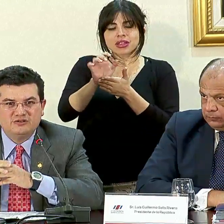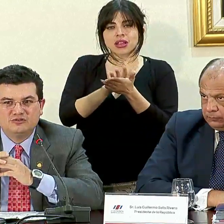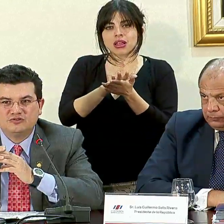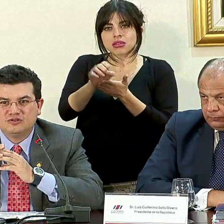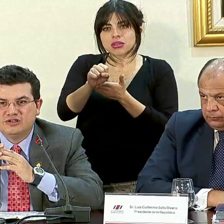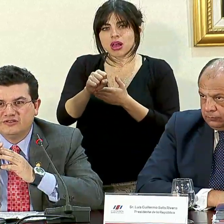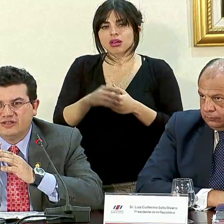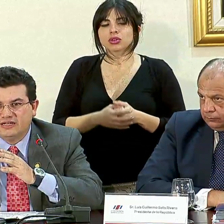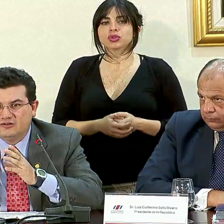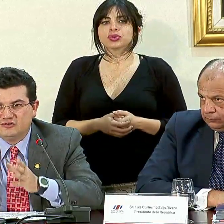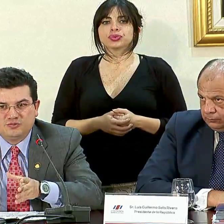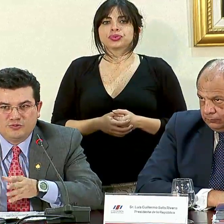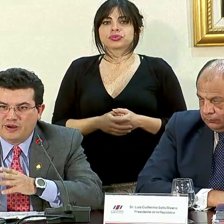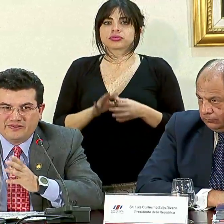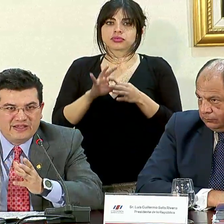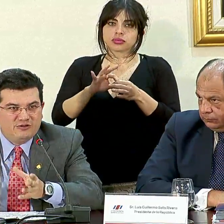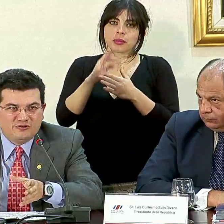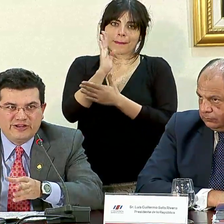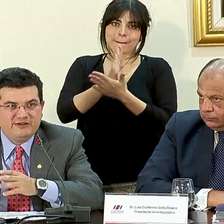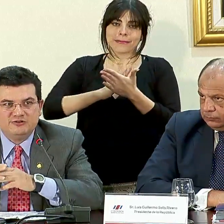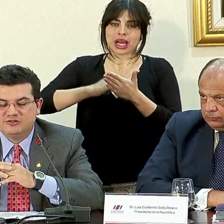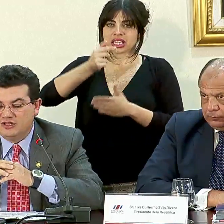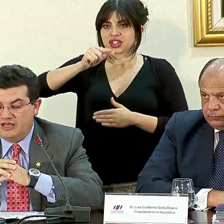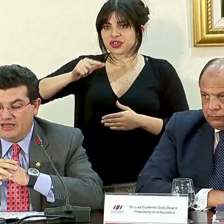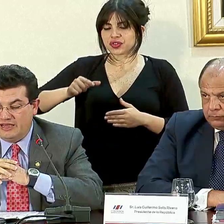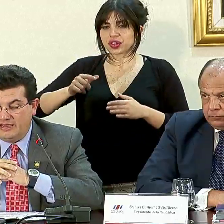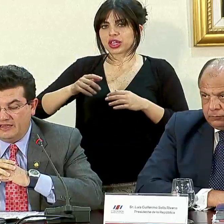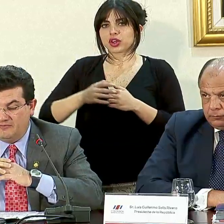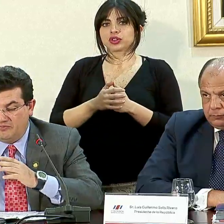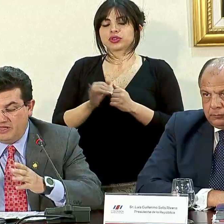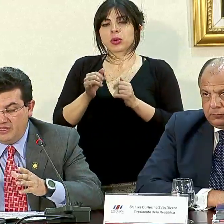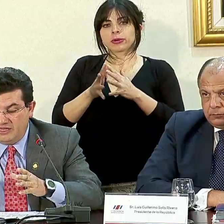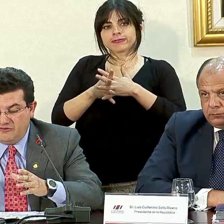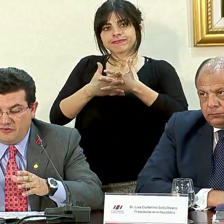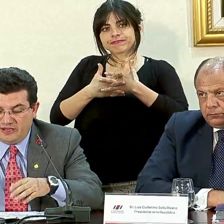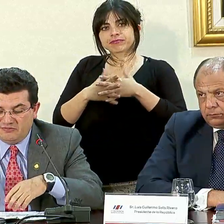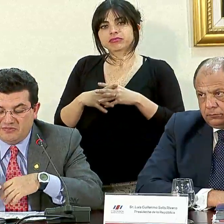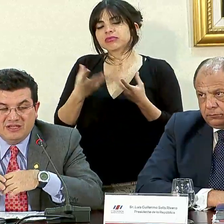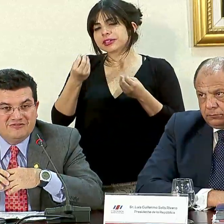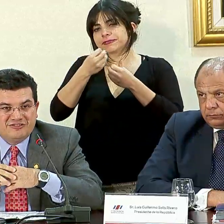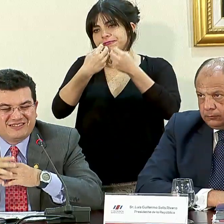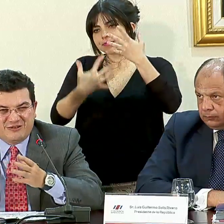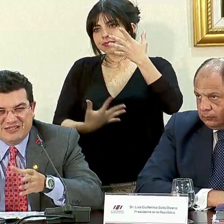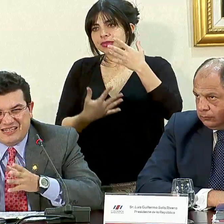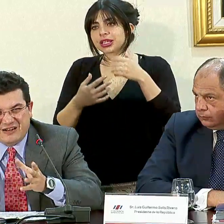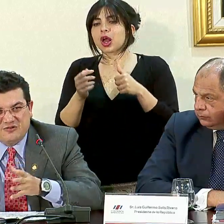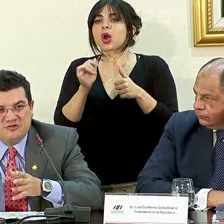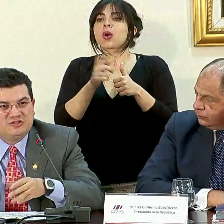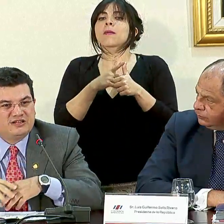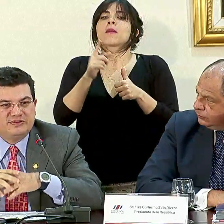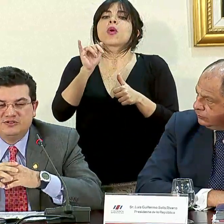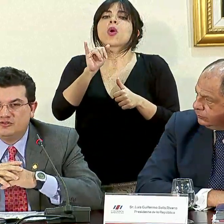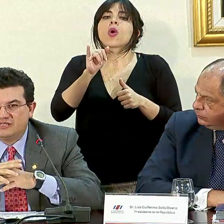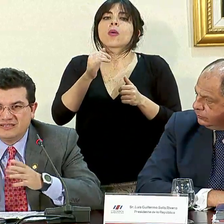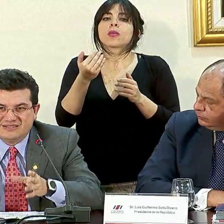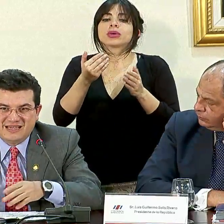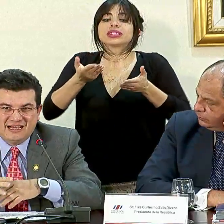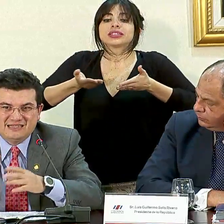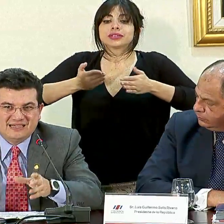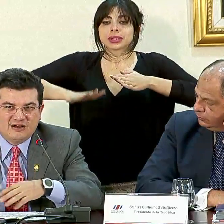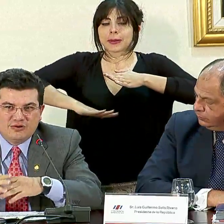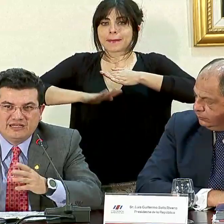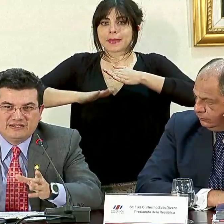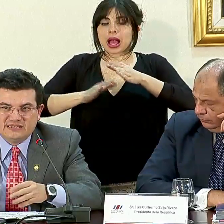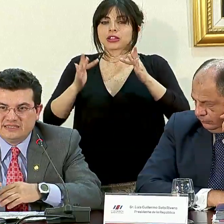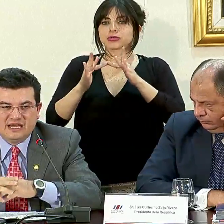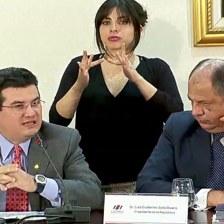daños por parte de los ríos y en fin, restablecer algunos servicios